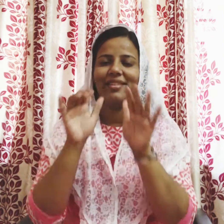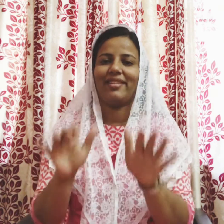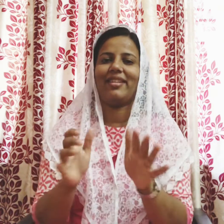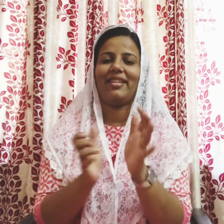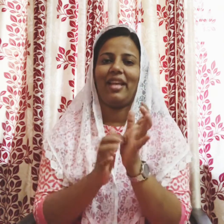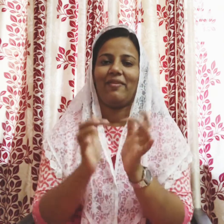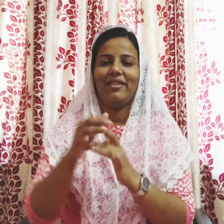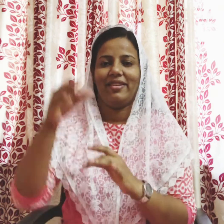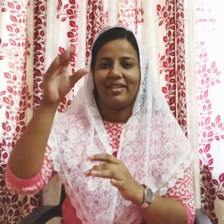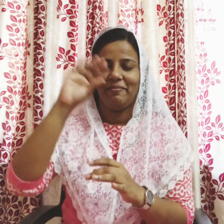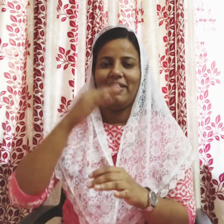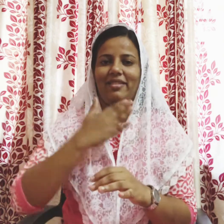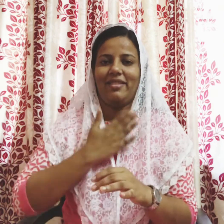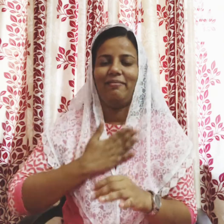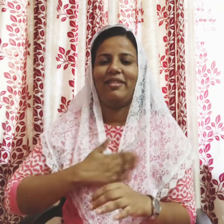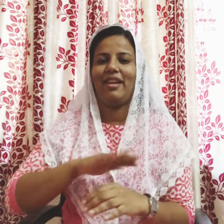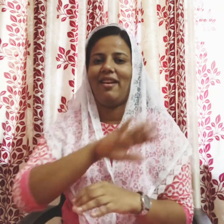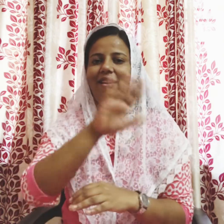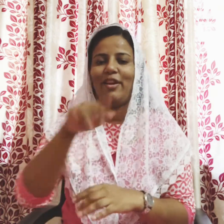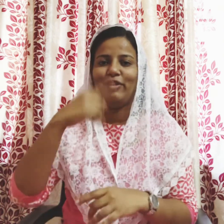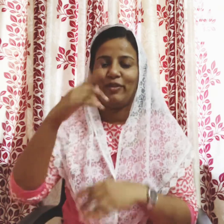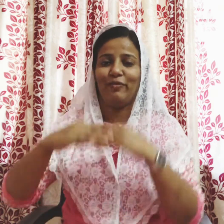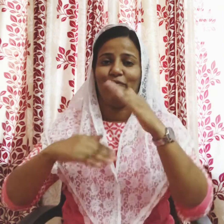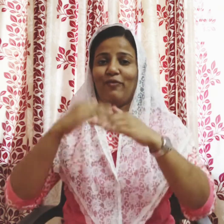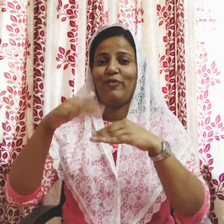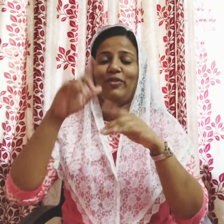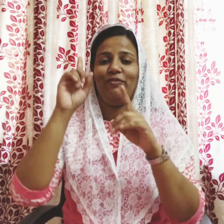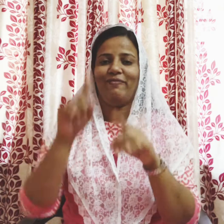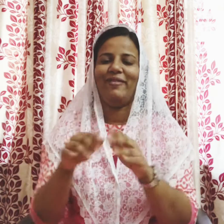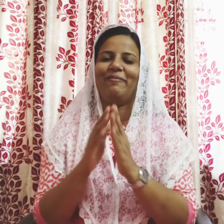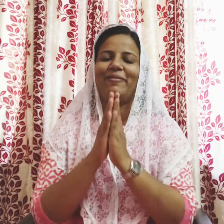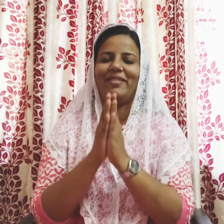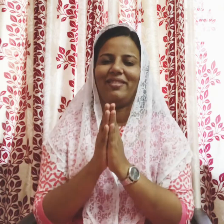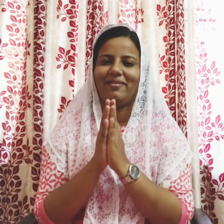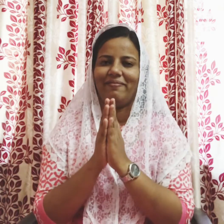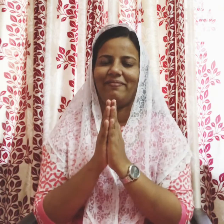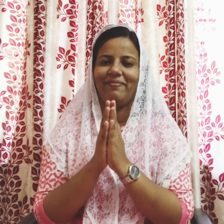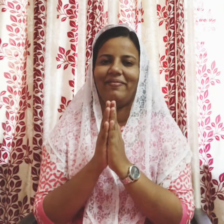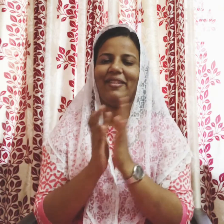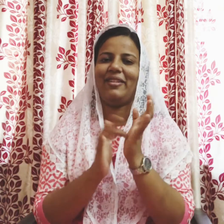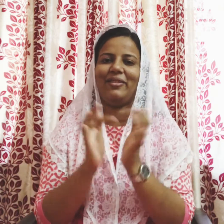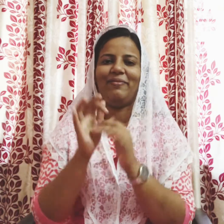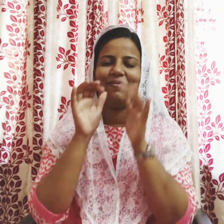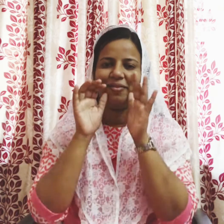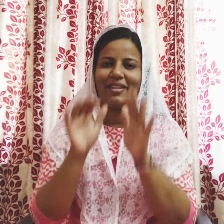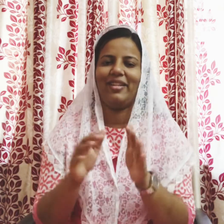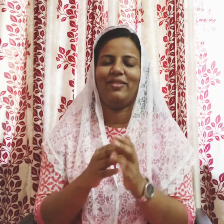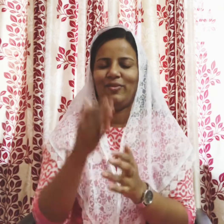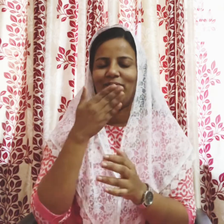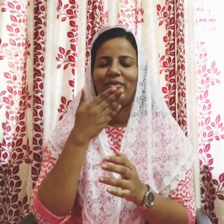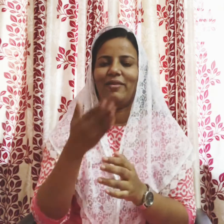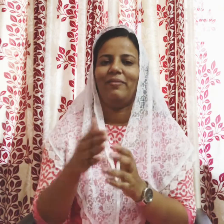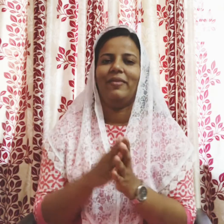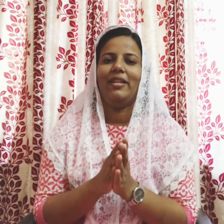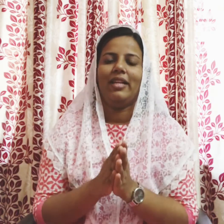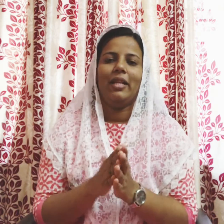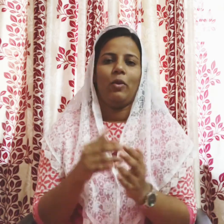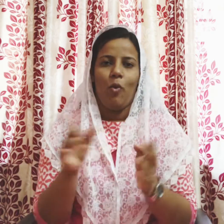അനുഗ്രഹിക്കട്ടെ. ദൈവത്തിൻ്റെ കൃപയും സമാധാനവും നിങ്ങളുടെ ജീവിതത്തിൽ വർദ്ധിച്ചു വരുമാറാകട്ടെ എന്ന് പ്രാർത്ഥിക്കുന്നു. കർത്താവ് അനുഗ്രഹിക്കട്ടെ. സ്തോത്രം. നമുക്ക് ഒരുമിച്ച് കർത്താവിൻ്റെ